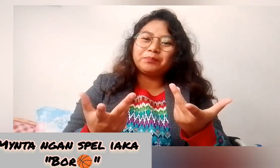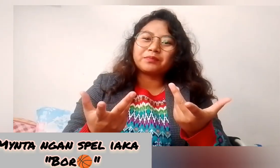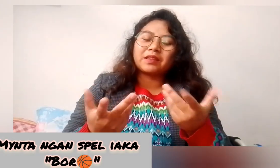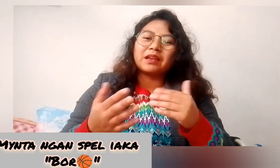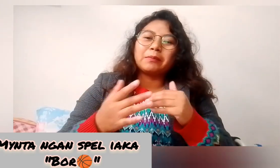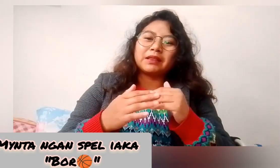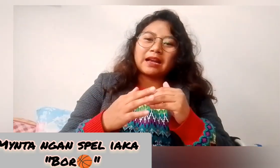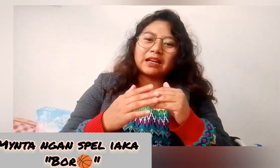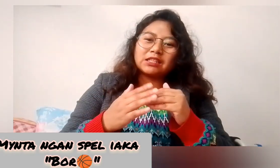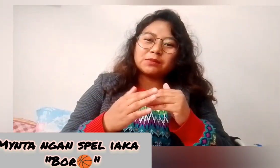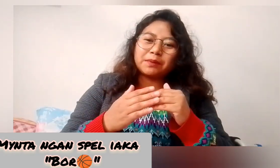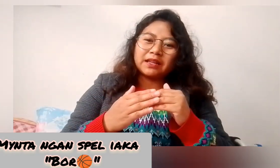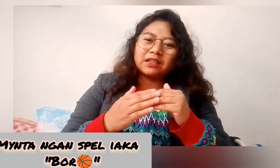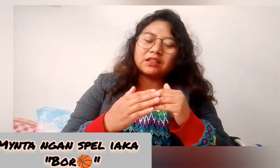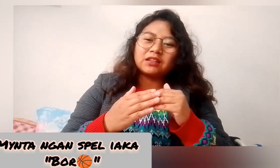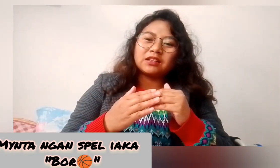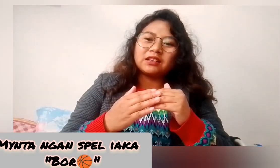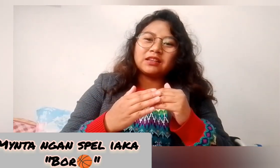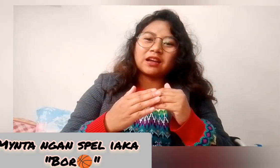nta ngan spell yaka